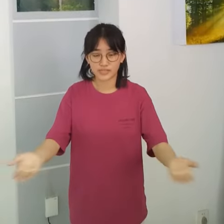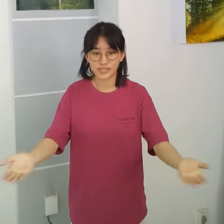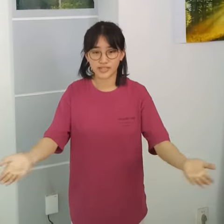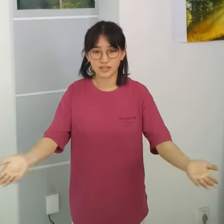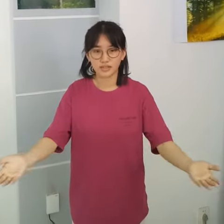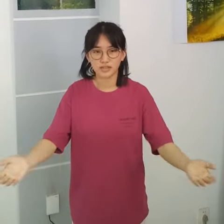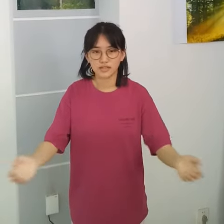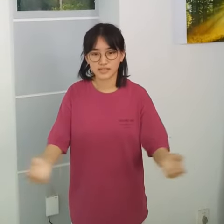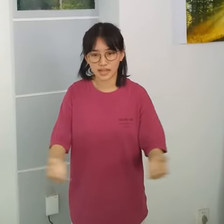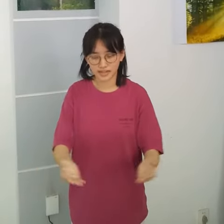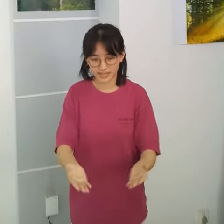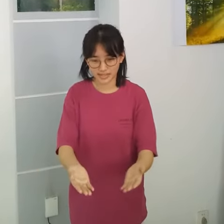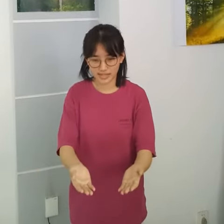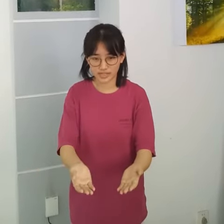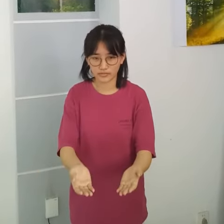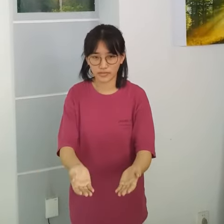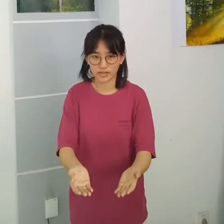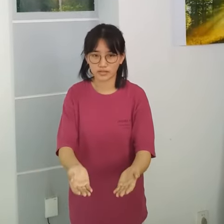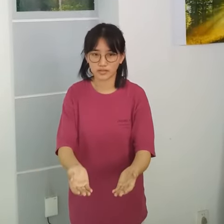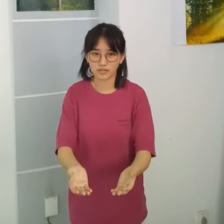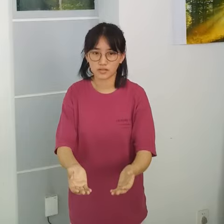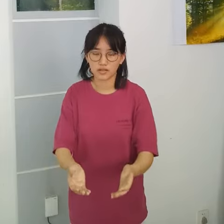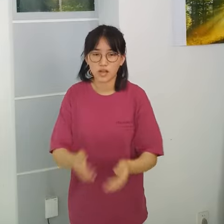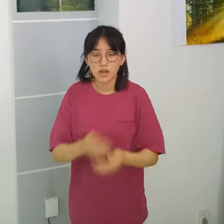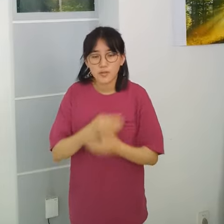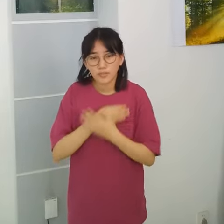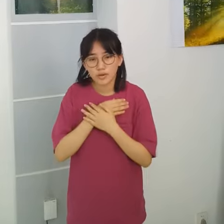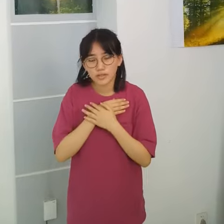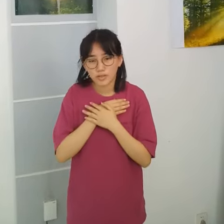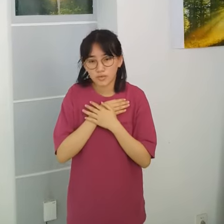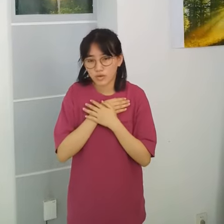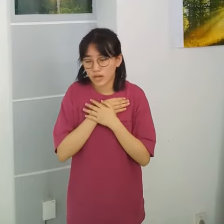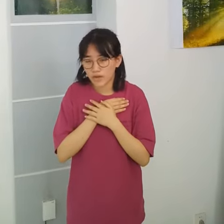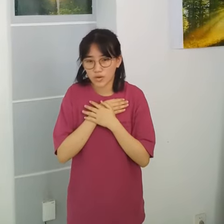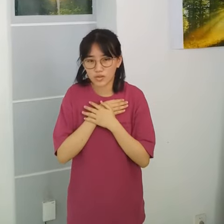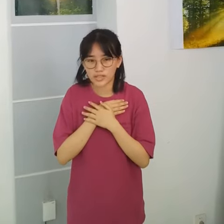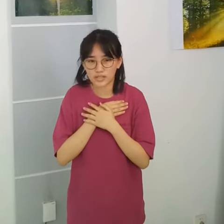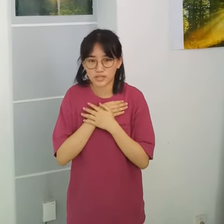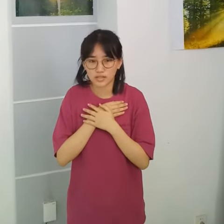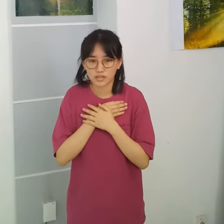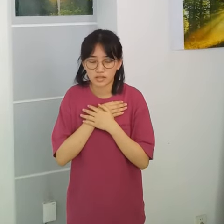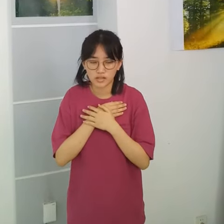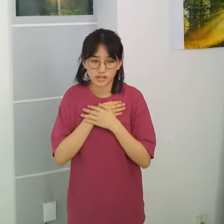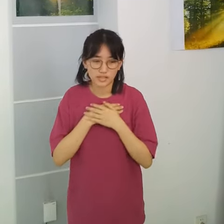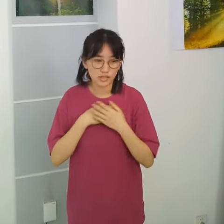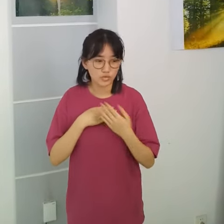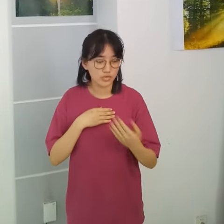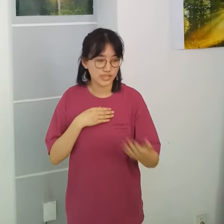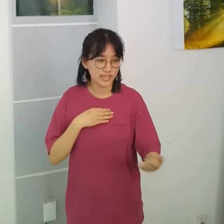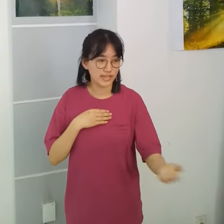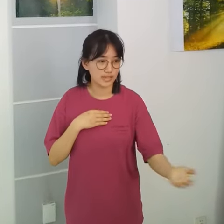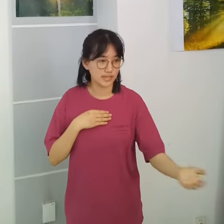все, так и ты живи. В поле нам многого хочешь, нету людей таких.